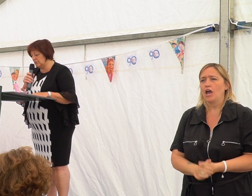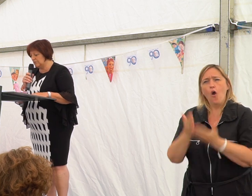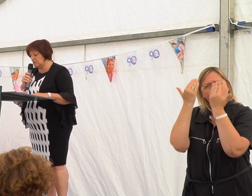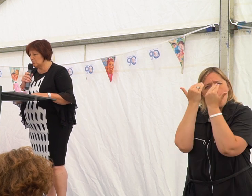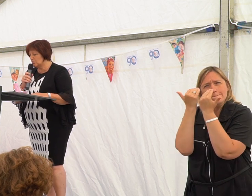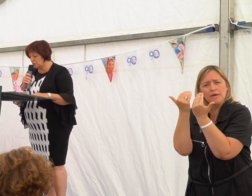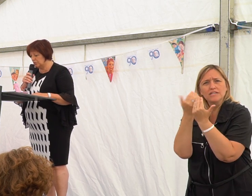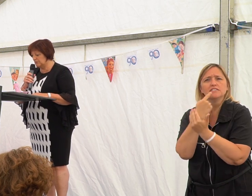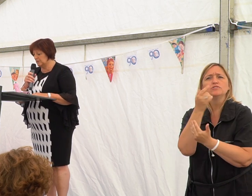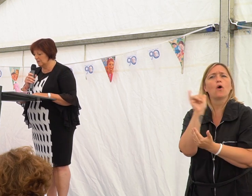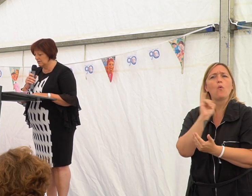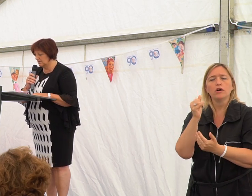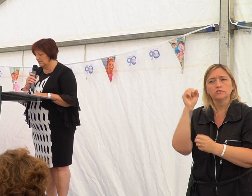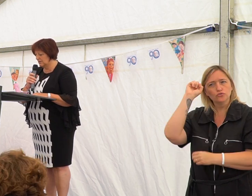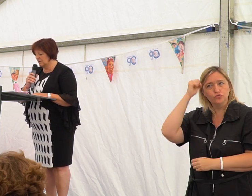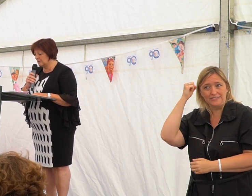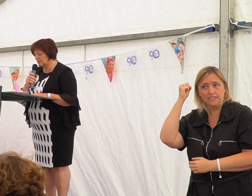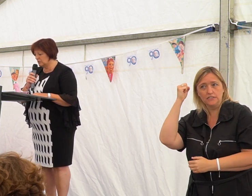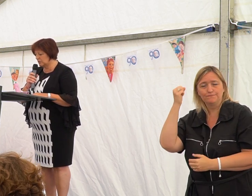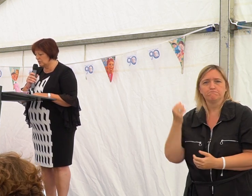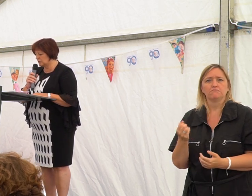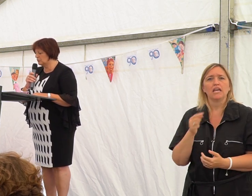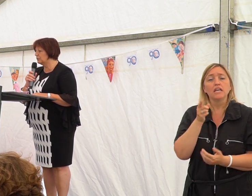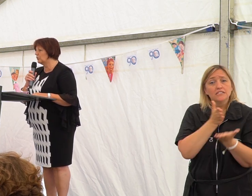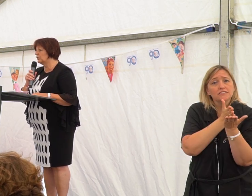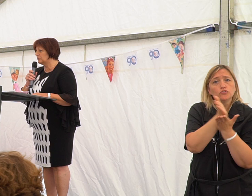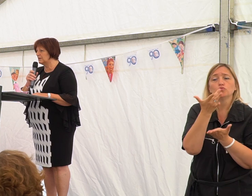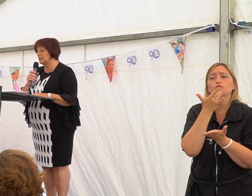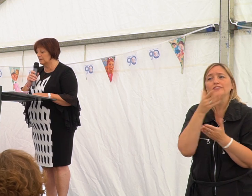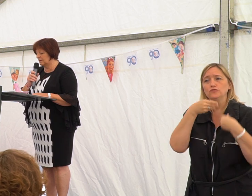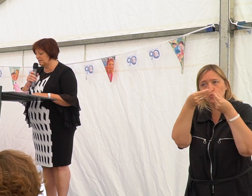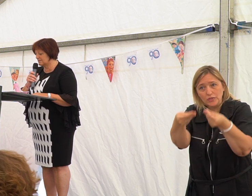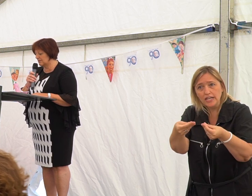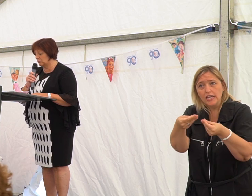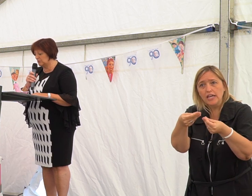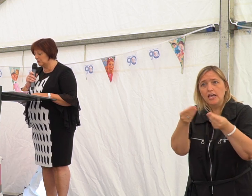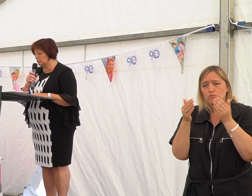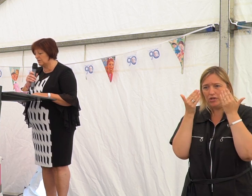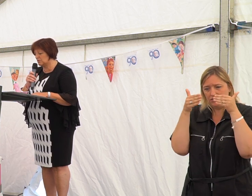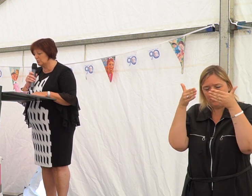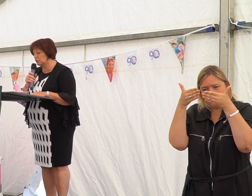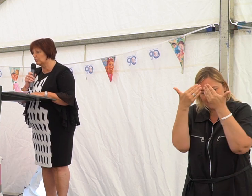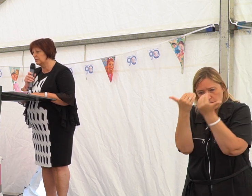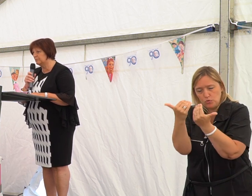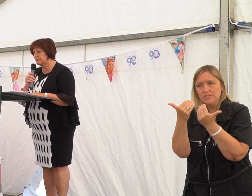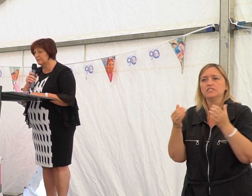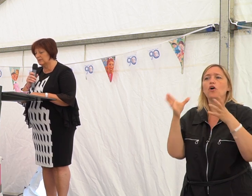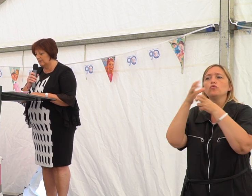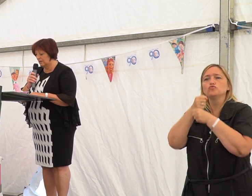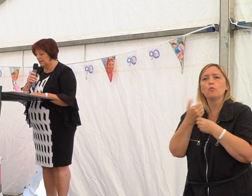Commémorer signifie se souvenir. Tel est le sens que nous voulons donner à la cérémonie qui nous rassemble